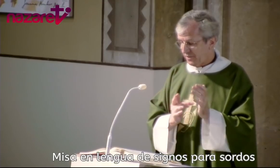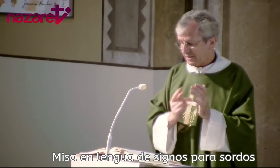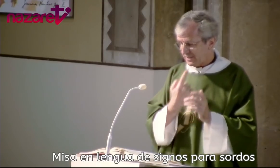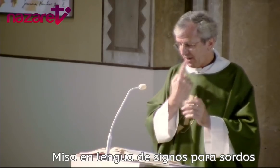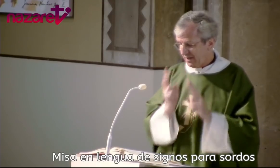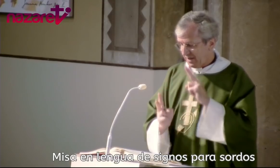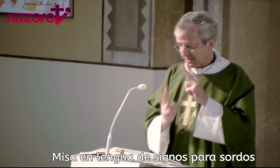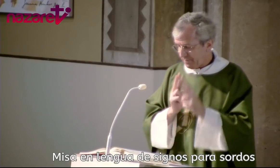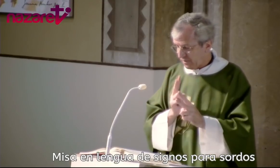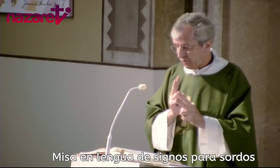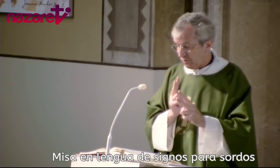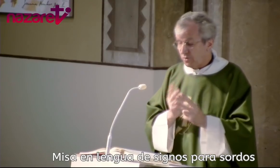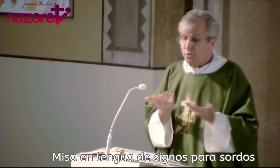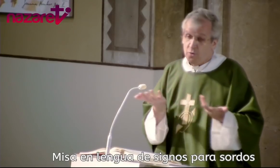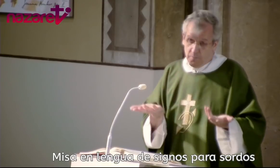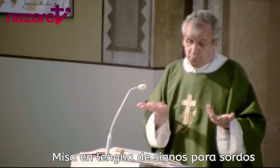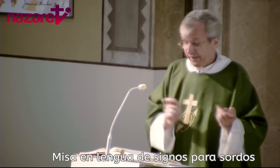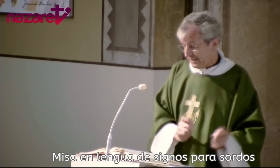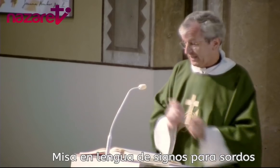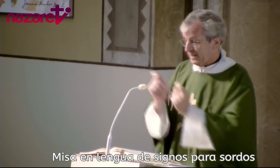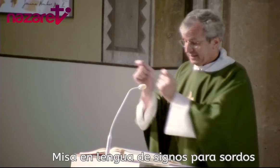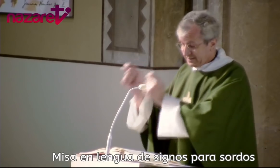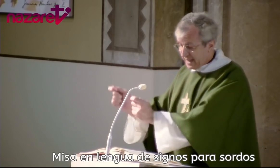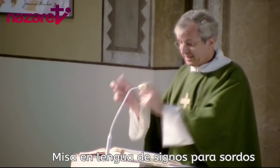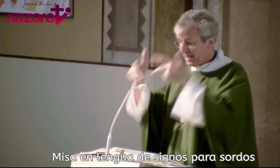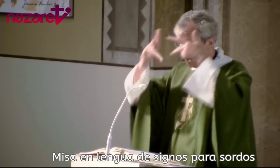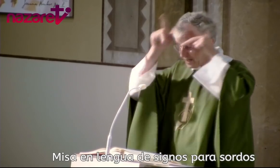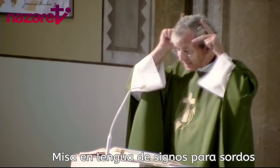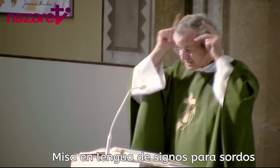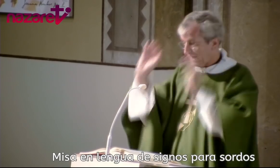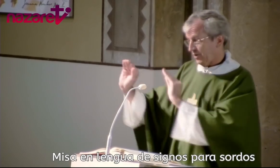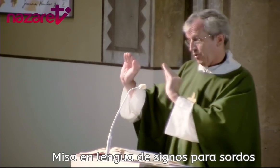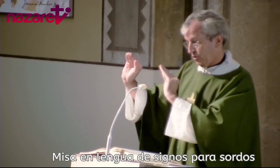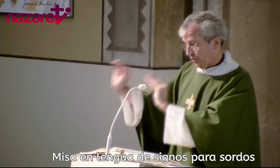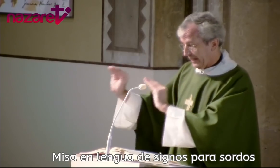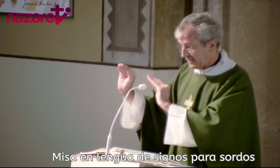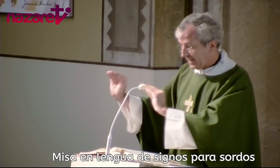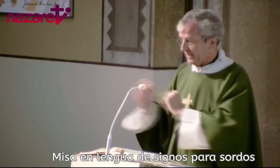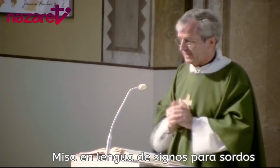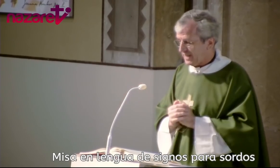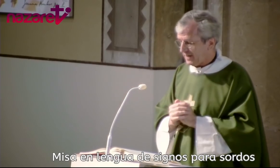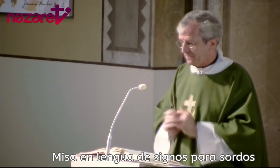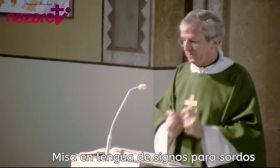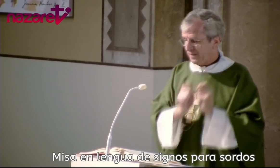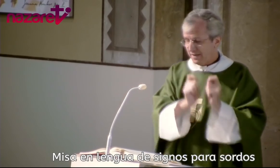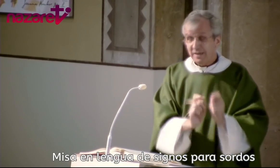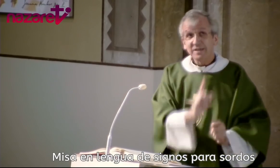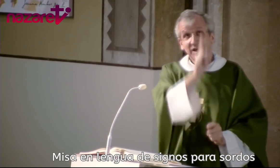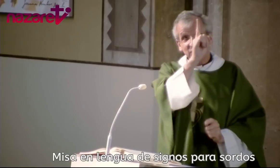Entonces les replicó: pues dad al César lo que es del César y a